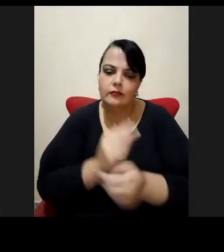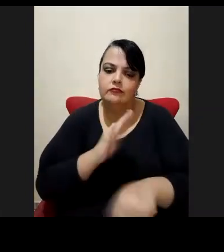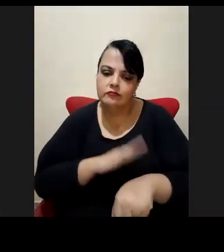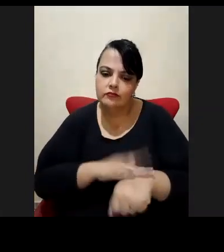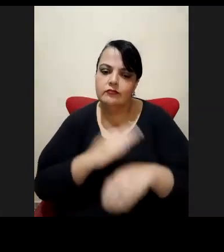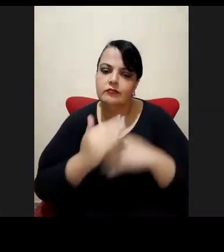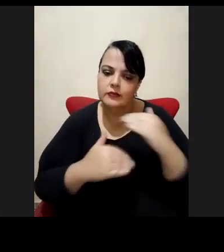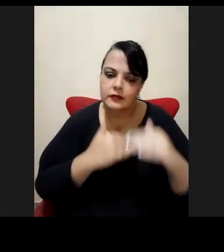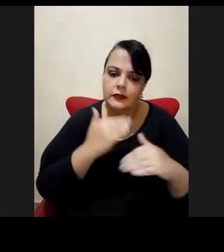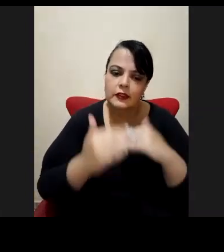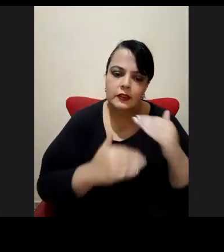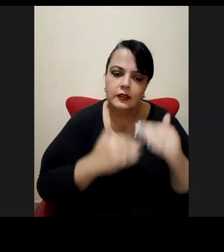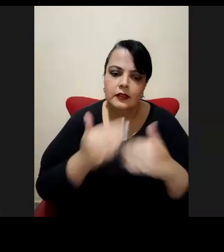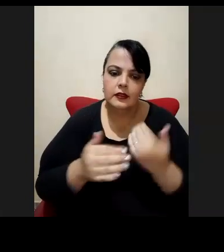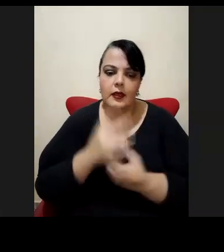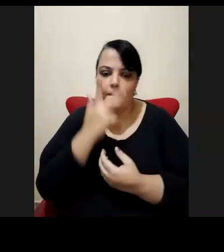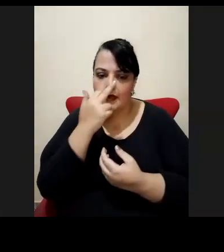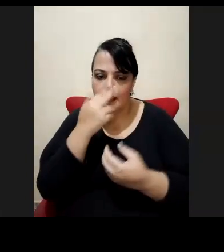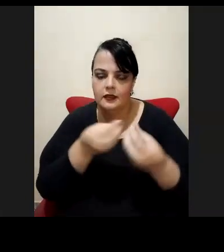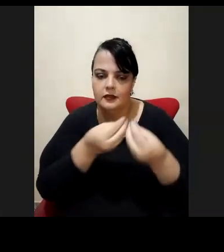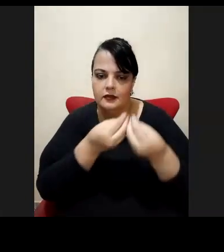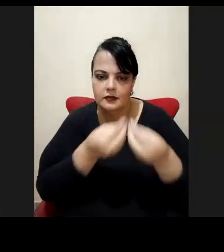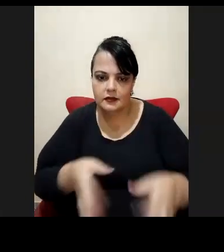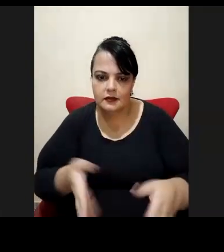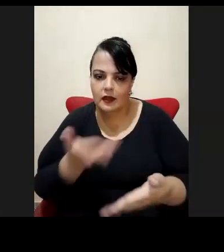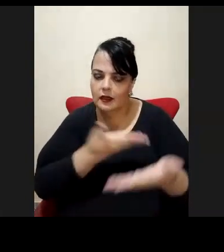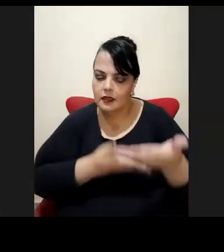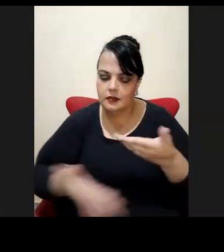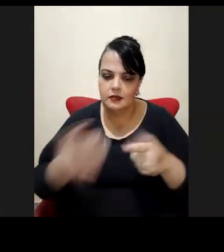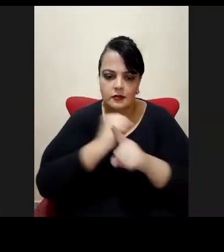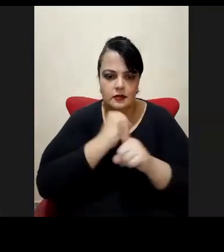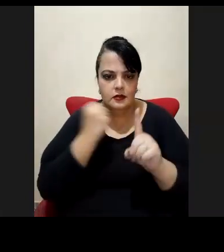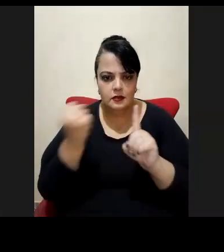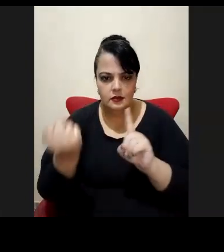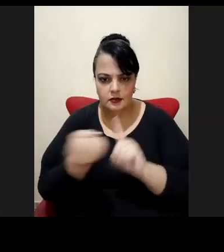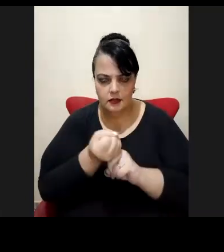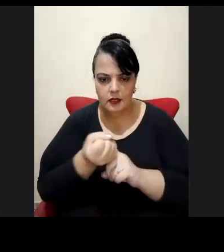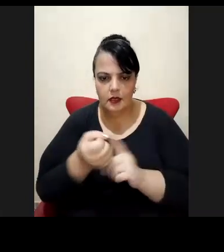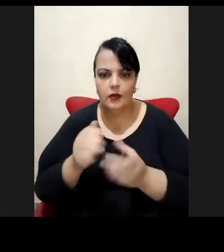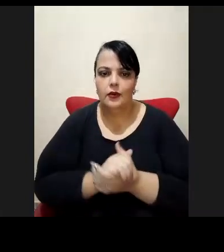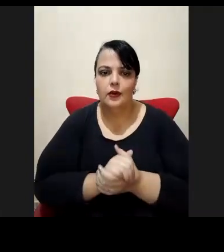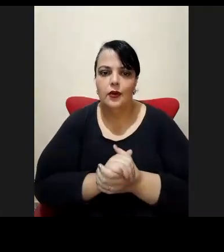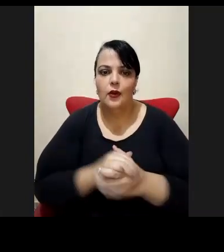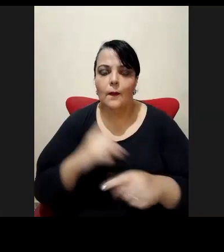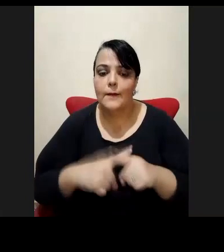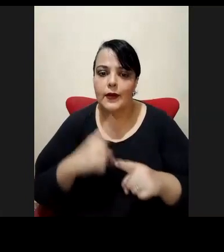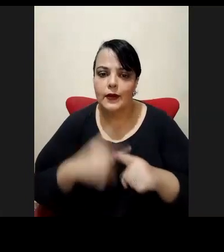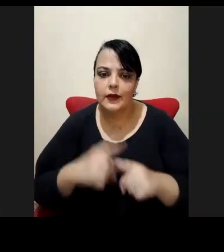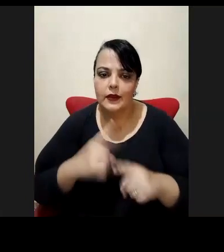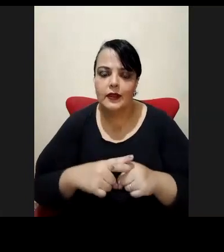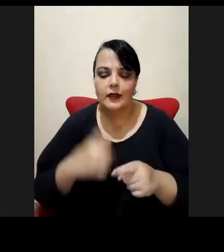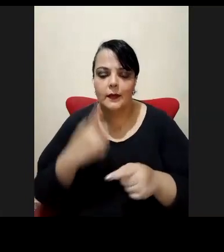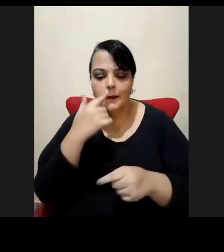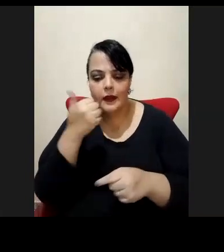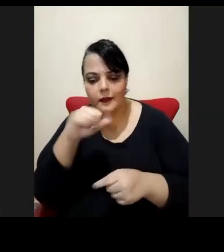consegue lidar sequer com a frustração nas relações sociais, por exemplo, porque os pais deixam de ser cuidadores e